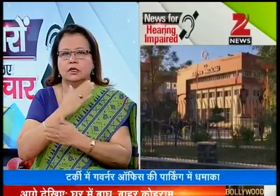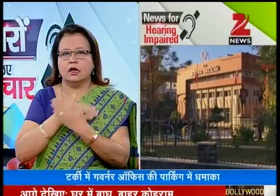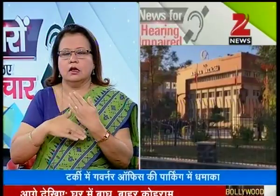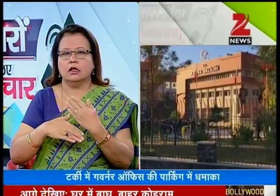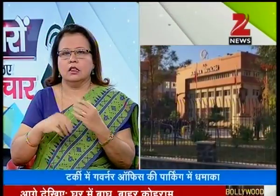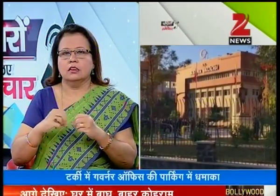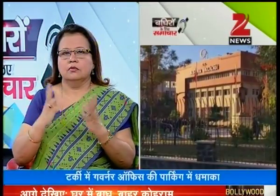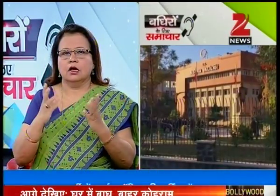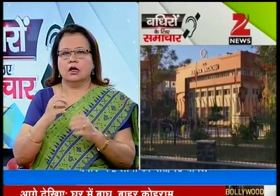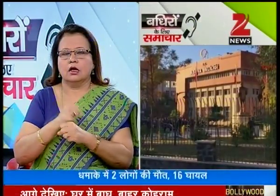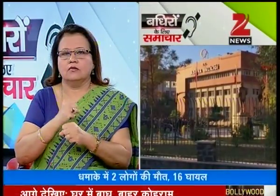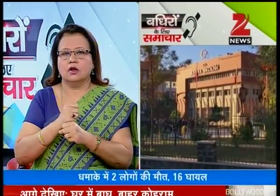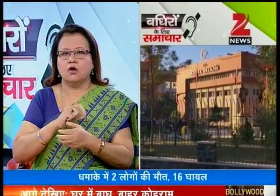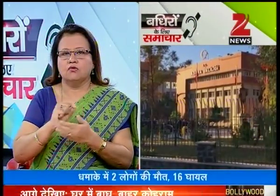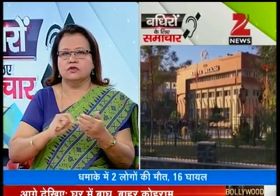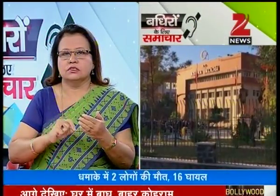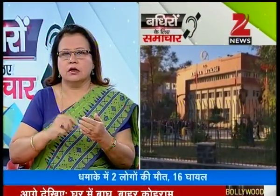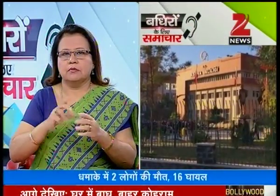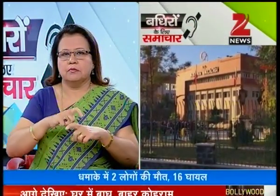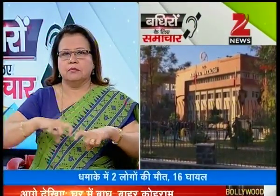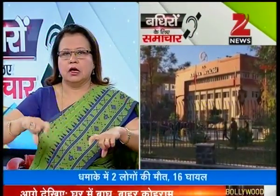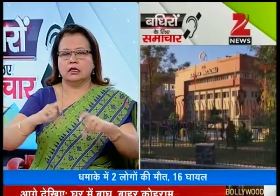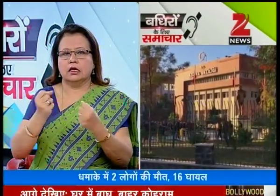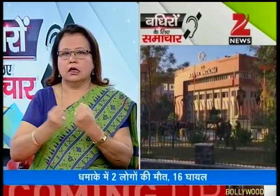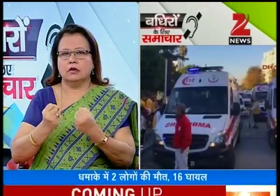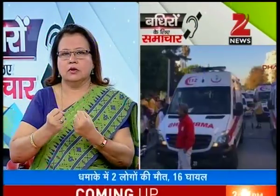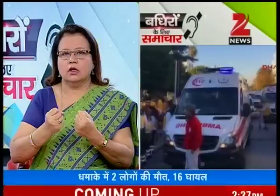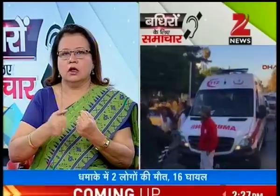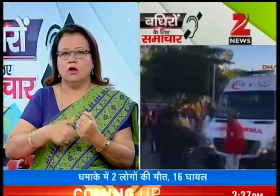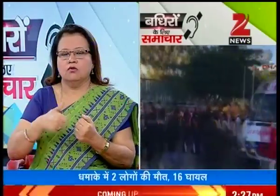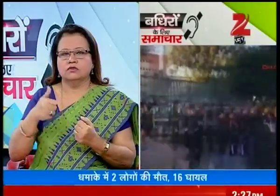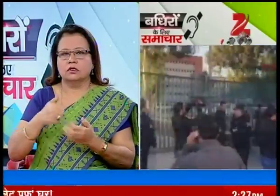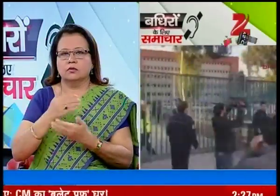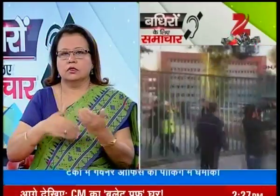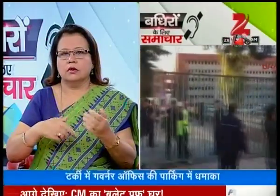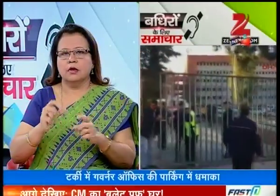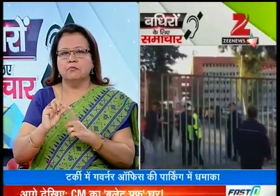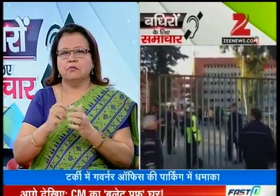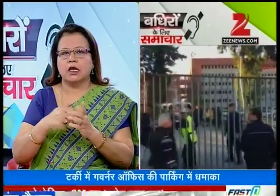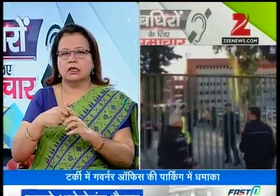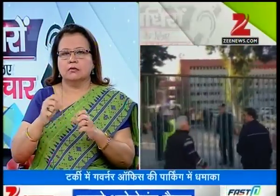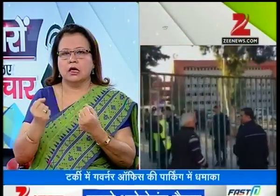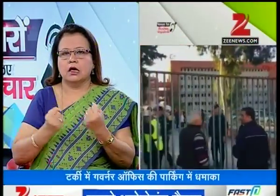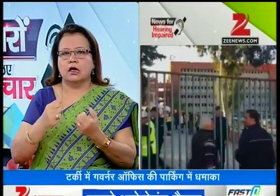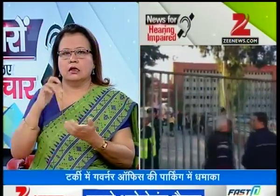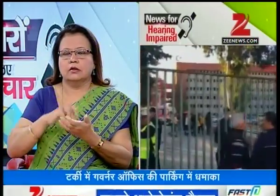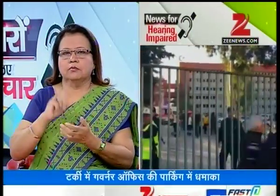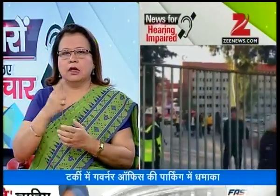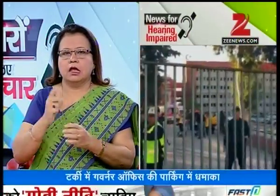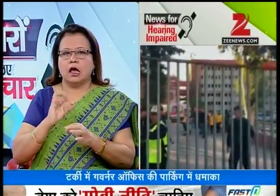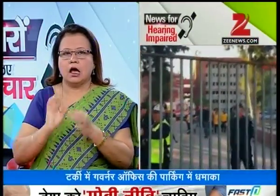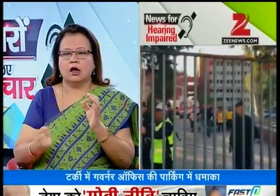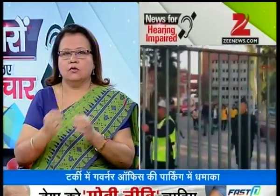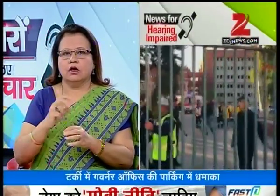हो गए यह धमाका गवर्नर ऑफिस की पार्किंग में खड़ी कार में हुआ अधिकारियों के मुताबिक पार्किंग में खड़ी कार में पहले आग